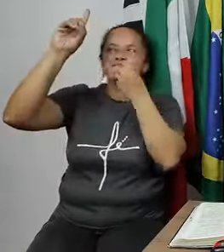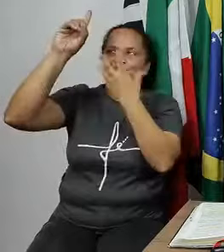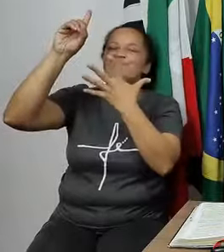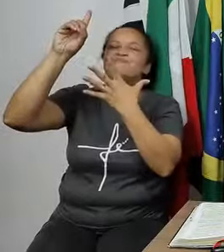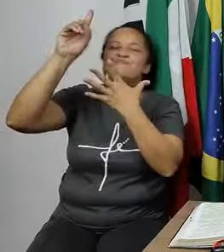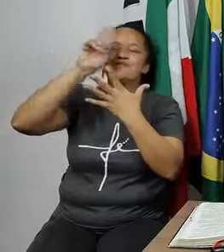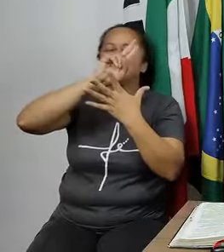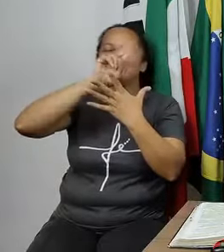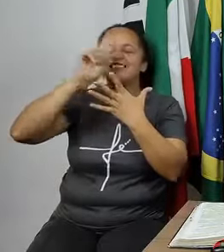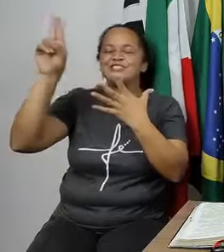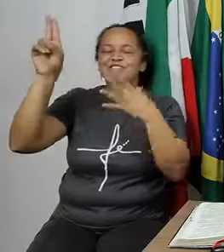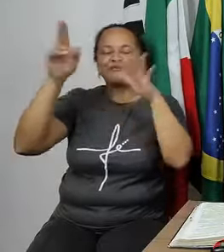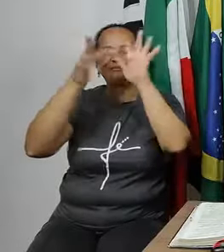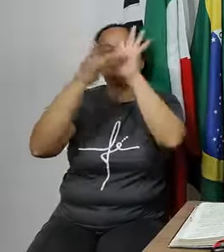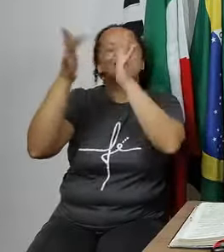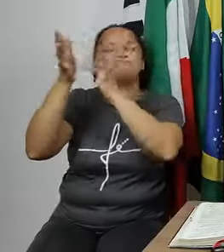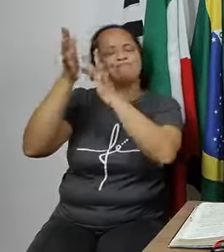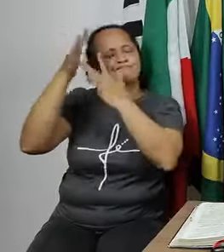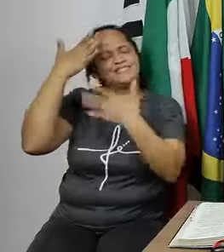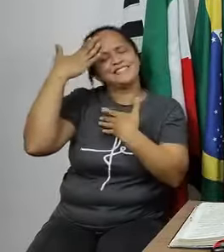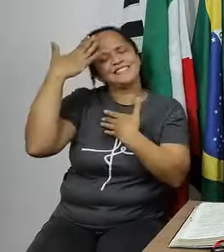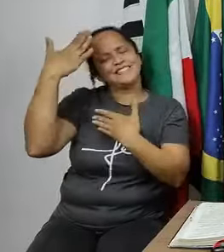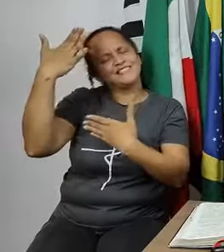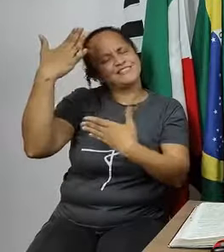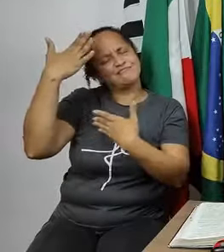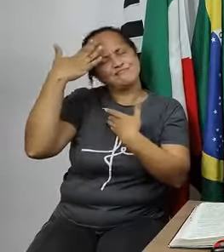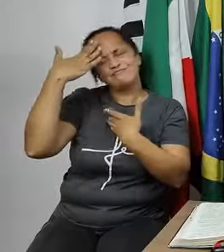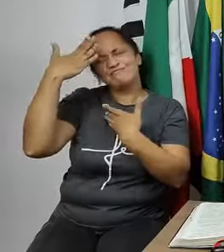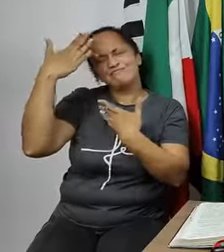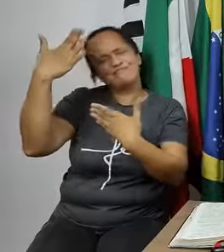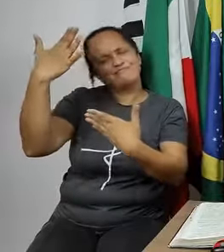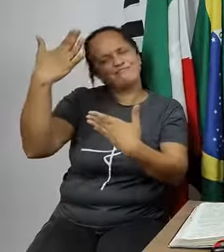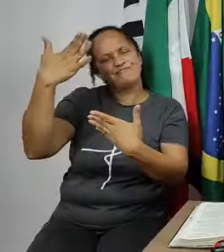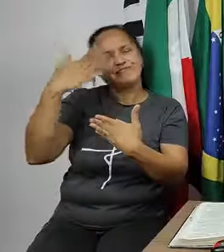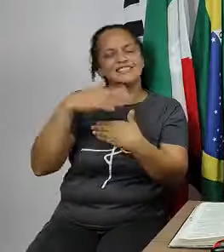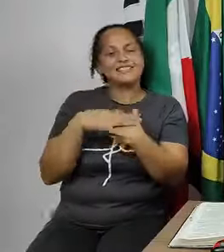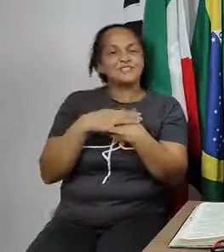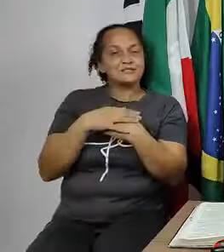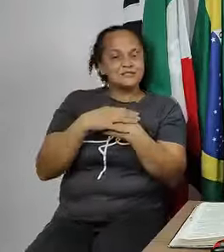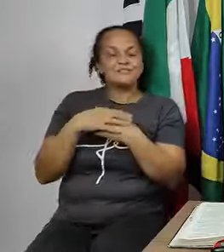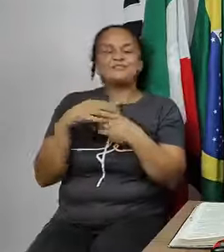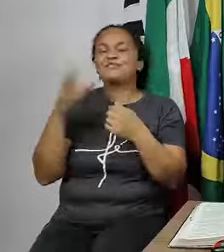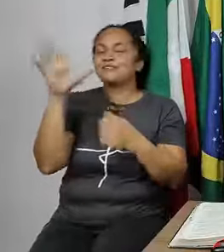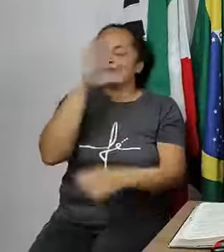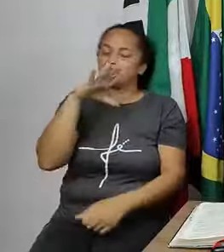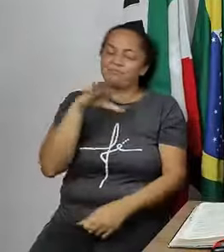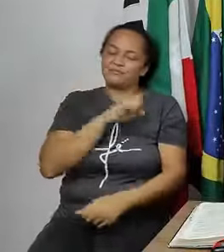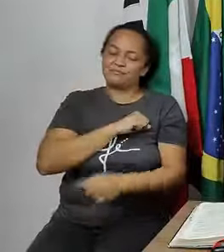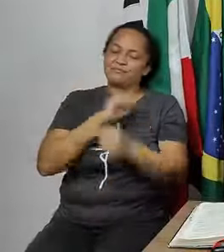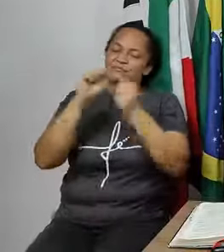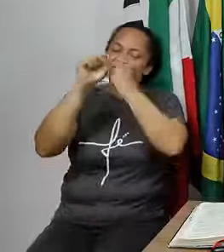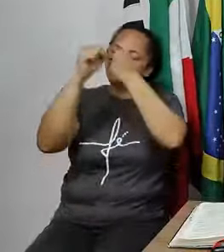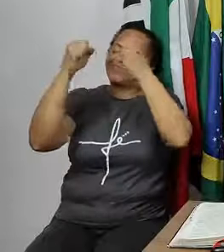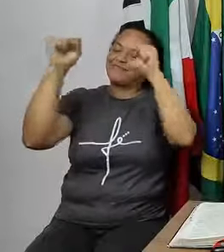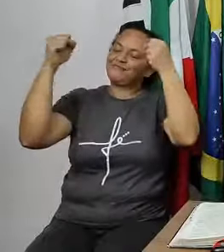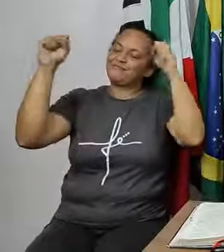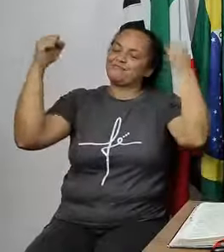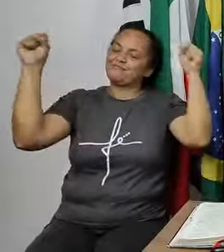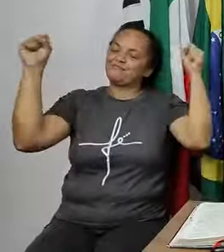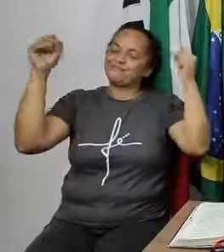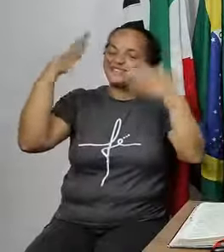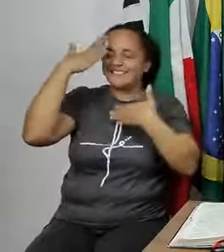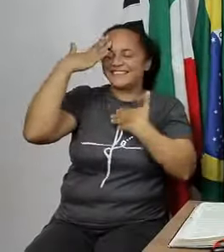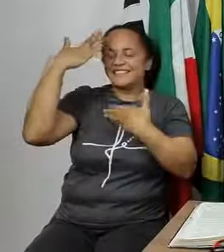Teu Filho Jesus, te agradeço, Pai, te agradeço. Te agradeço pelo Teu grande amor, te agradeço pela